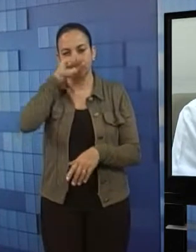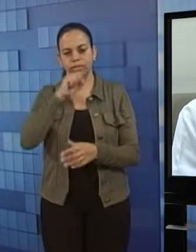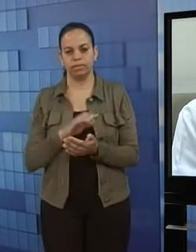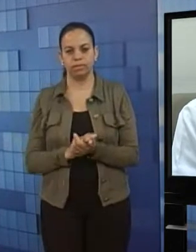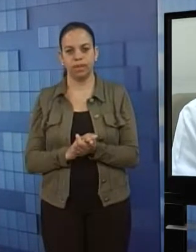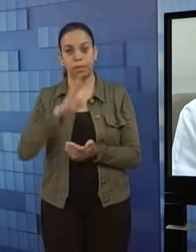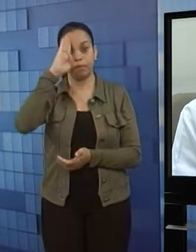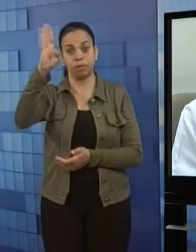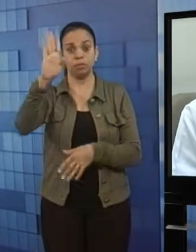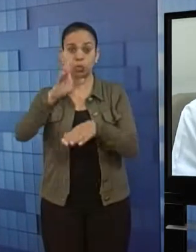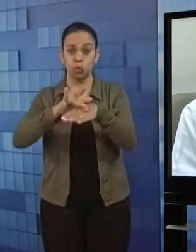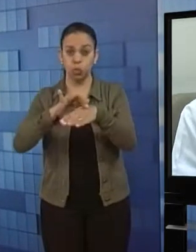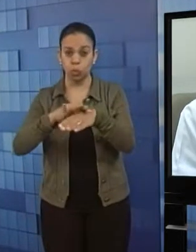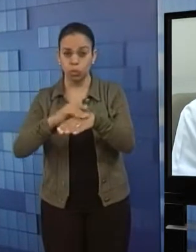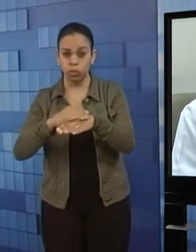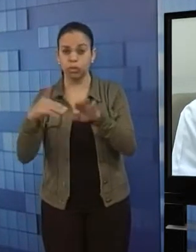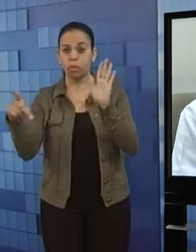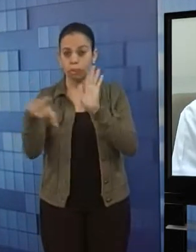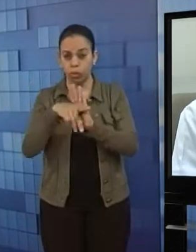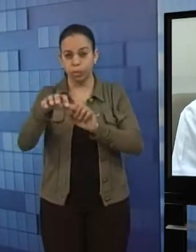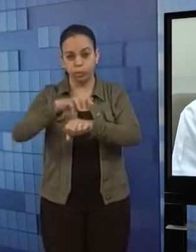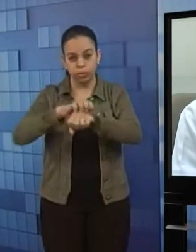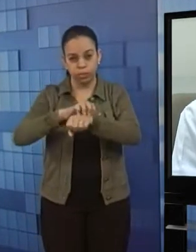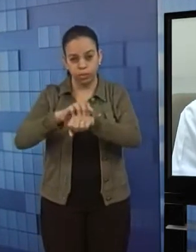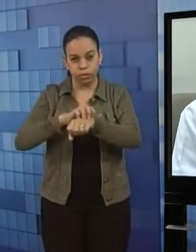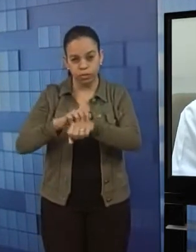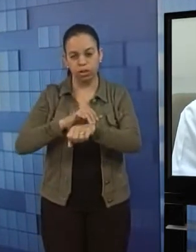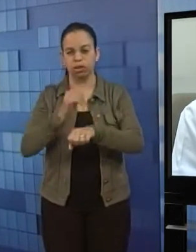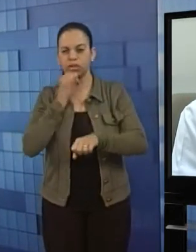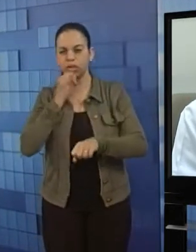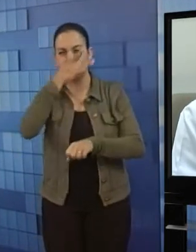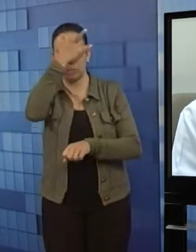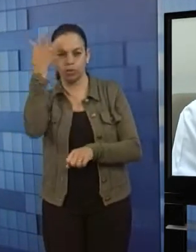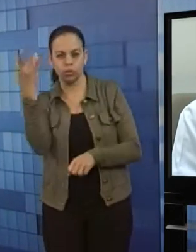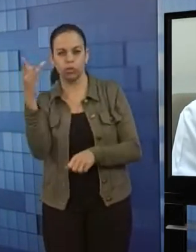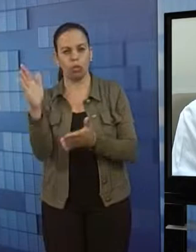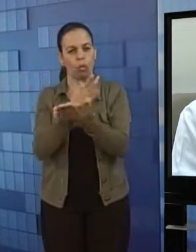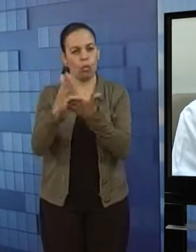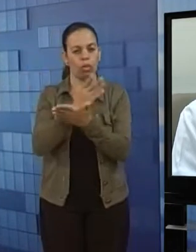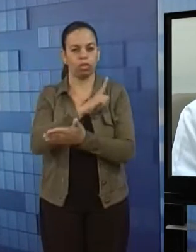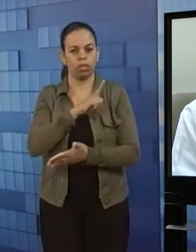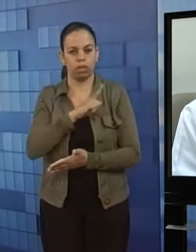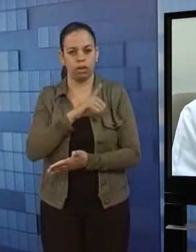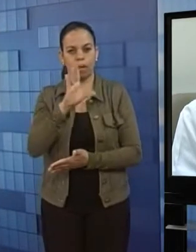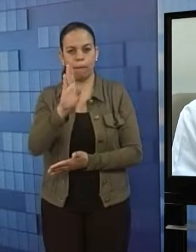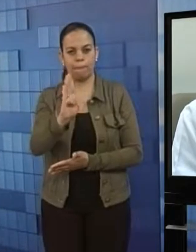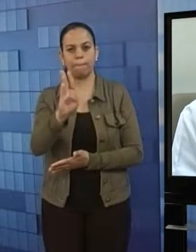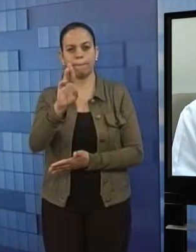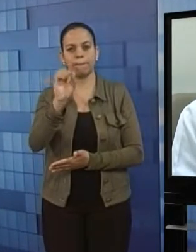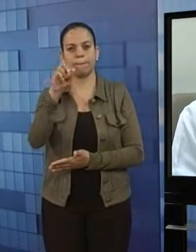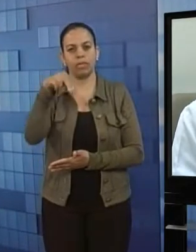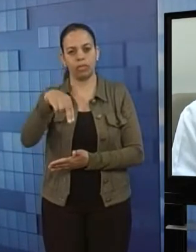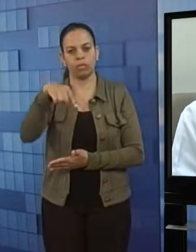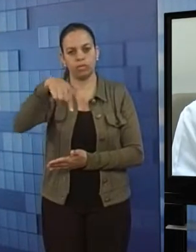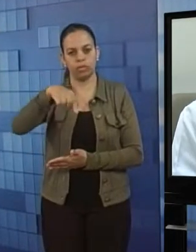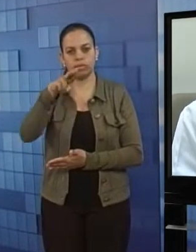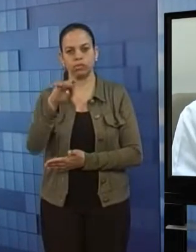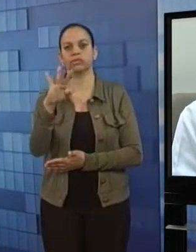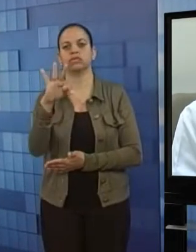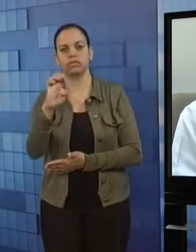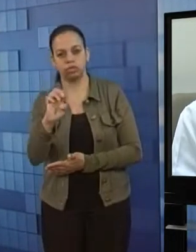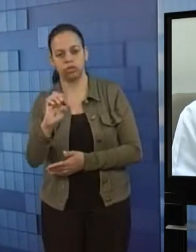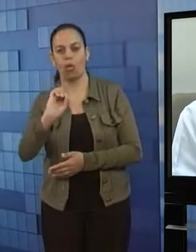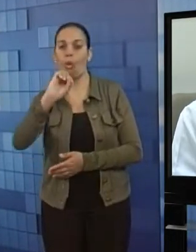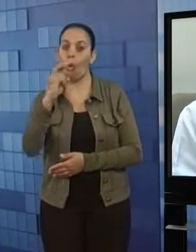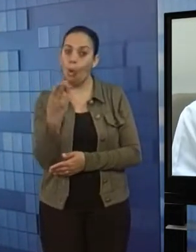doenças alérgicas, né? Então as pessoas que têm a bronquite, a rinite alérgica, eles normalmente